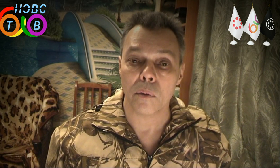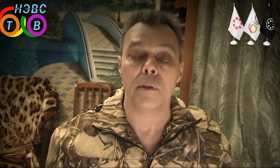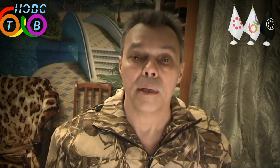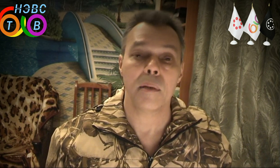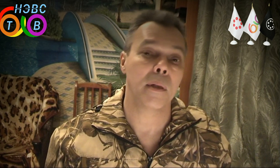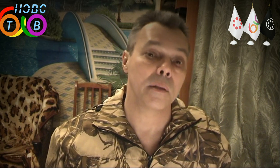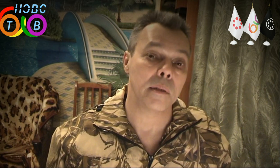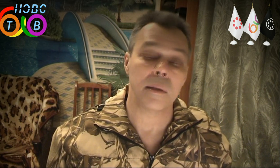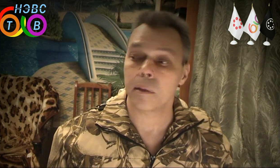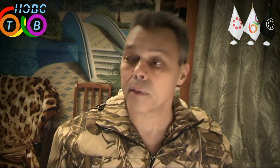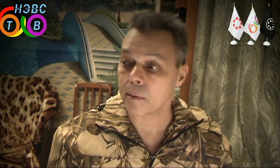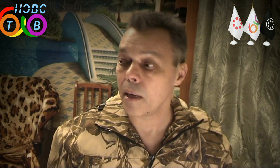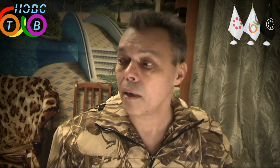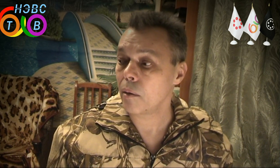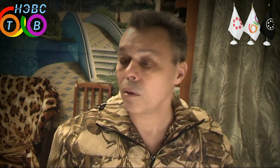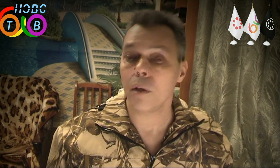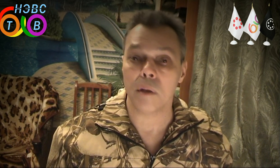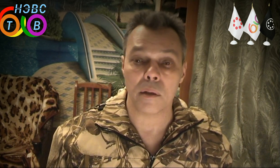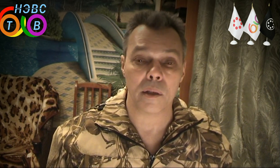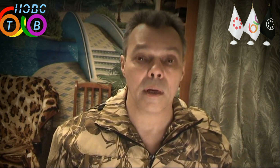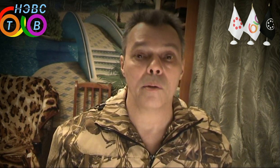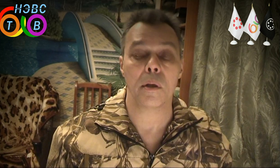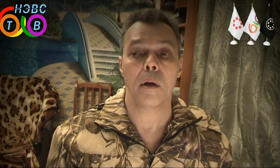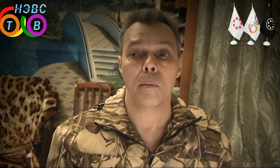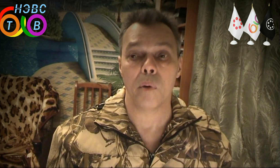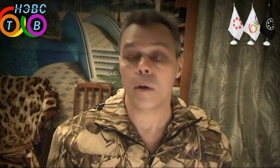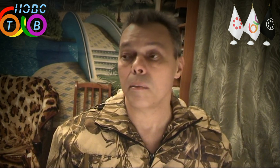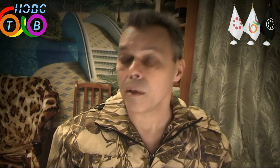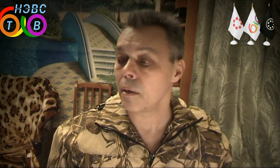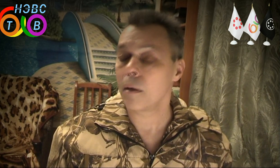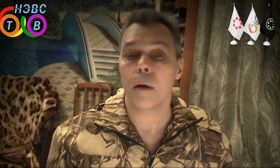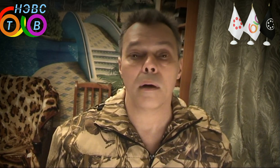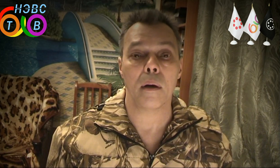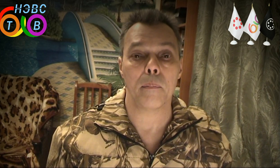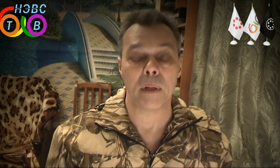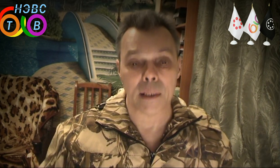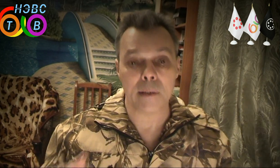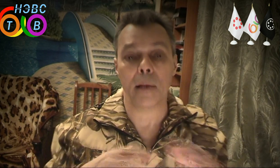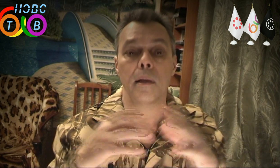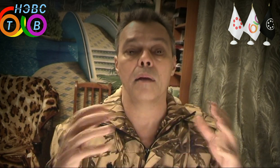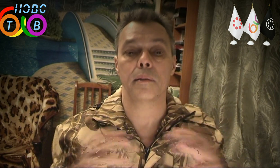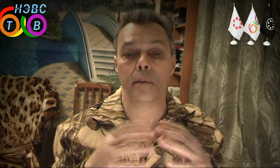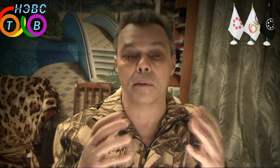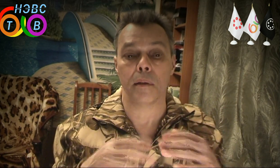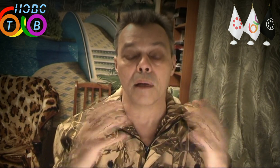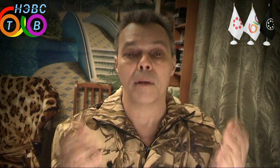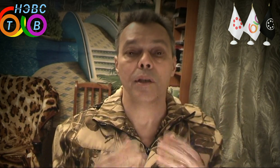есть средней продолжительности. Тогда и дети рождаются более-менее полноценно и